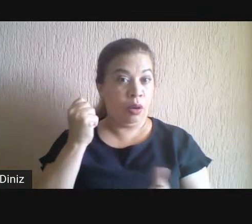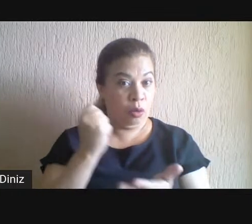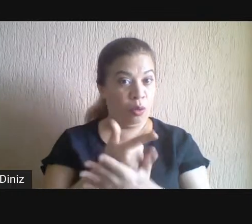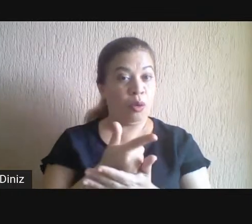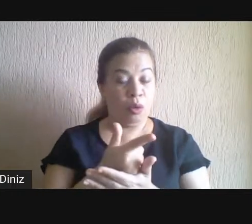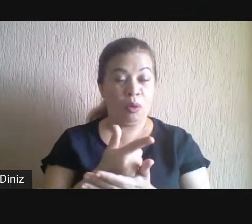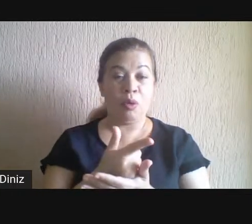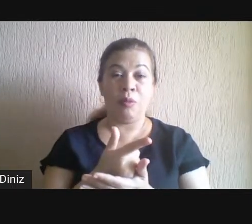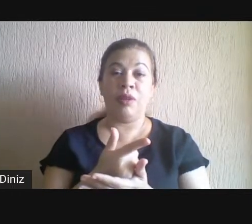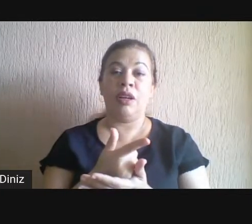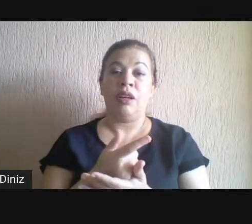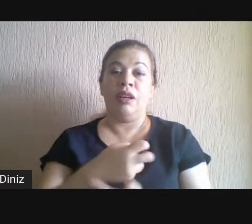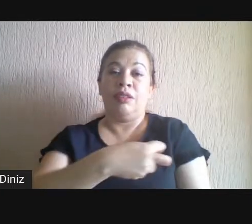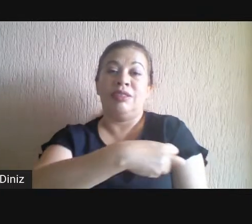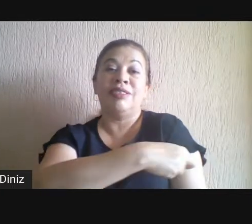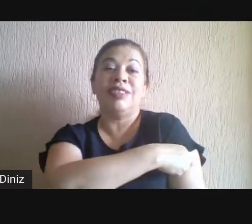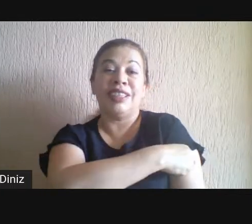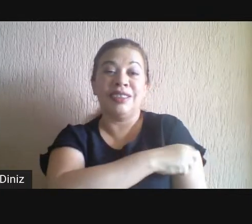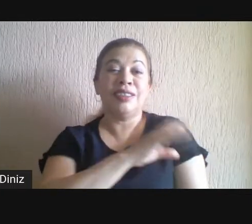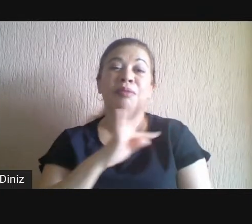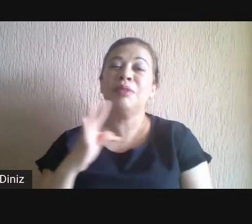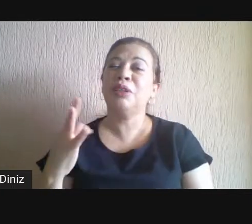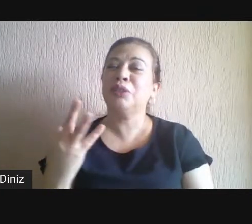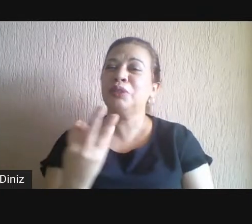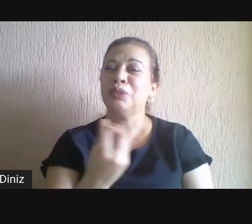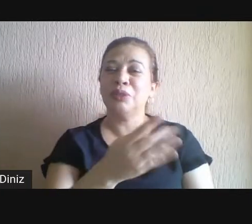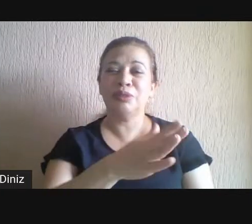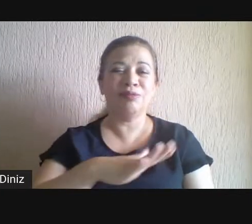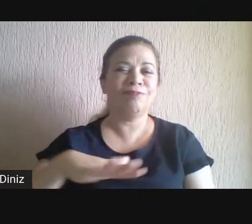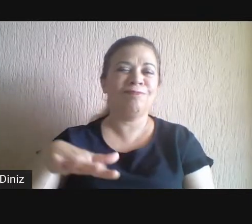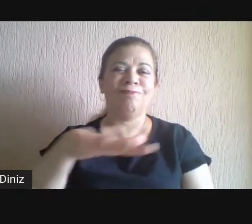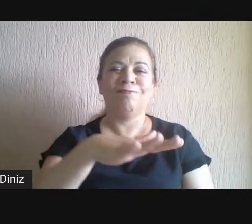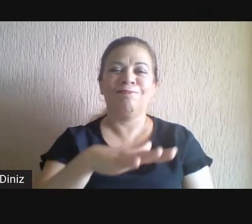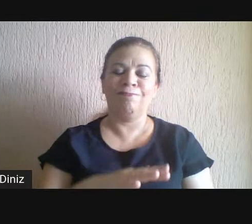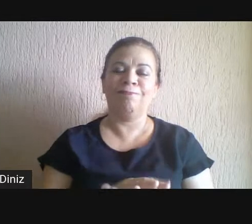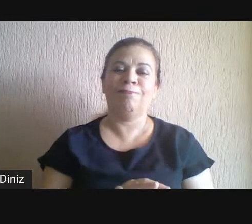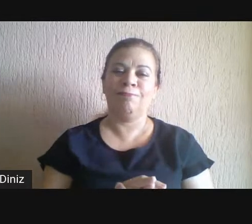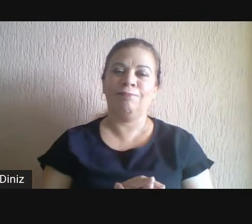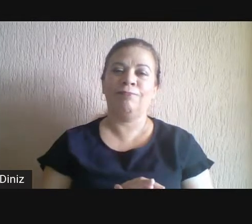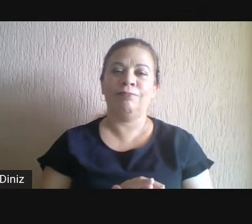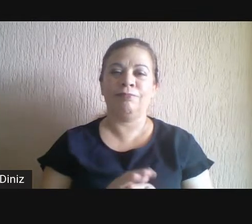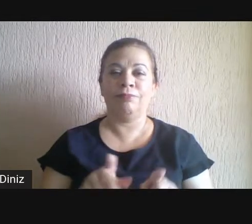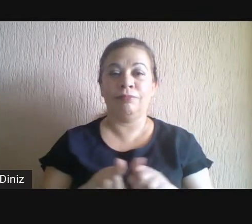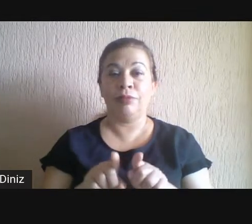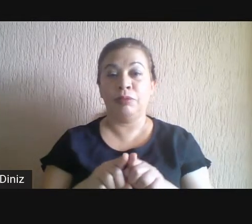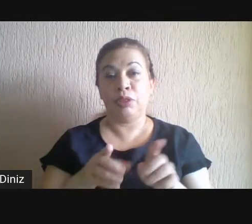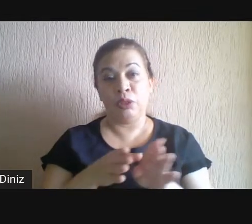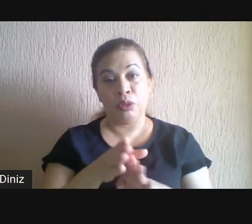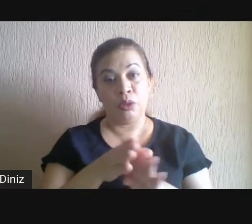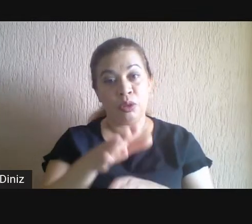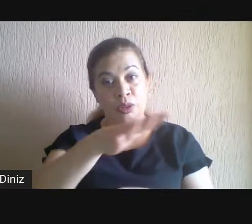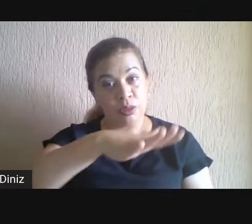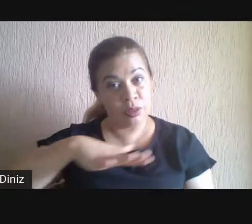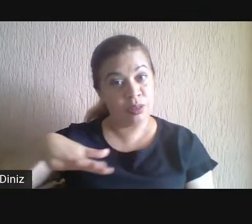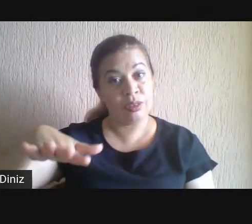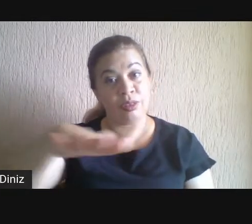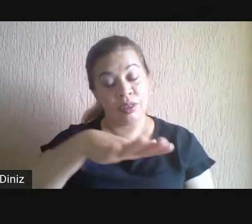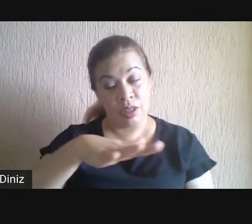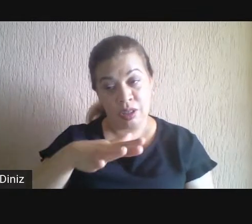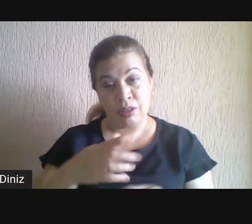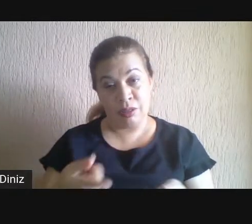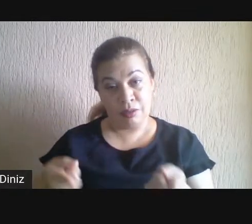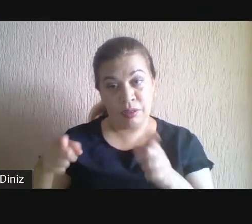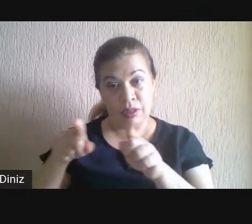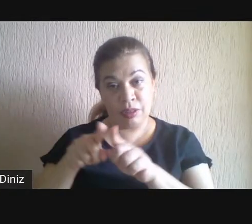de vacina para todos e para todas e de uma orientação nacional unificada